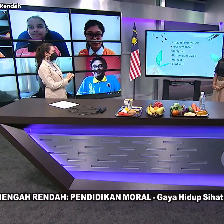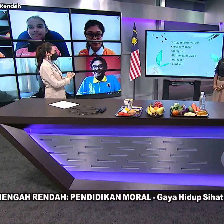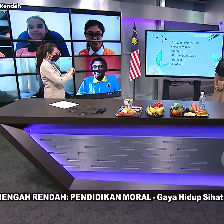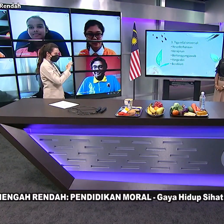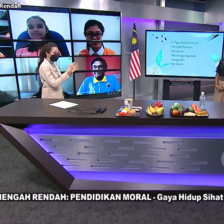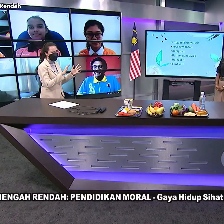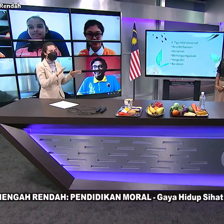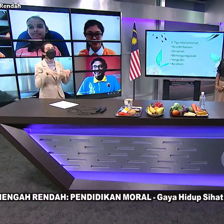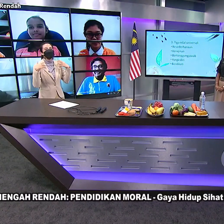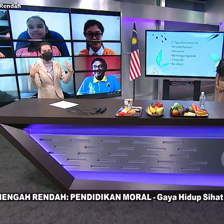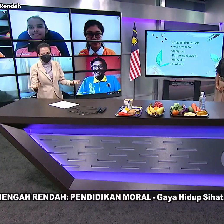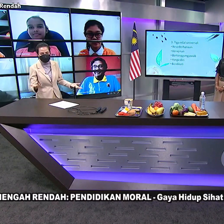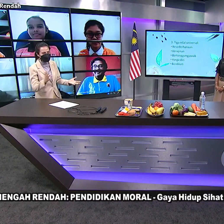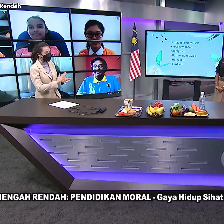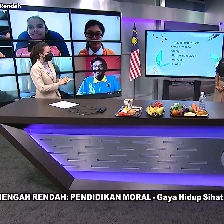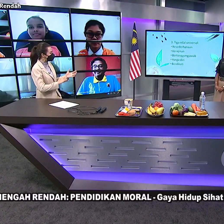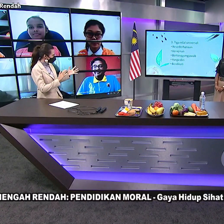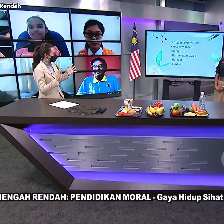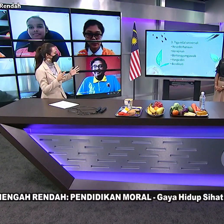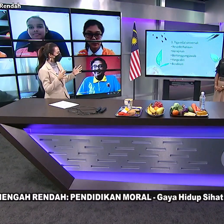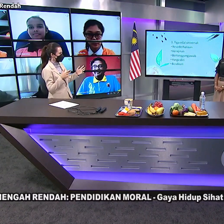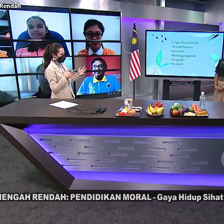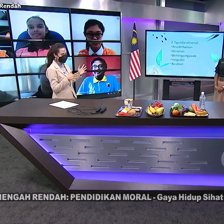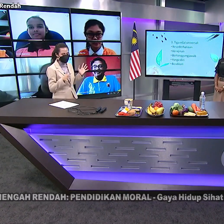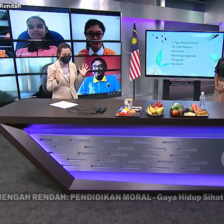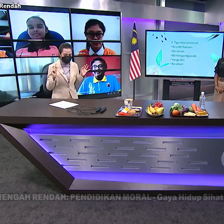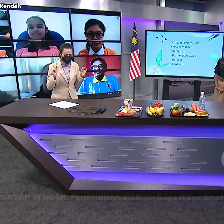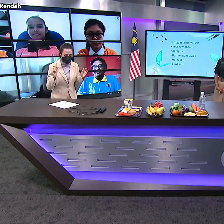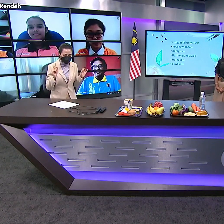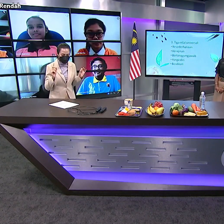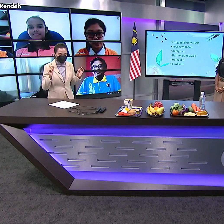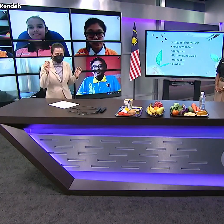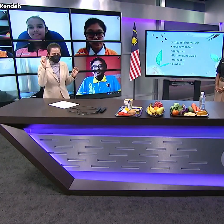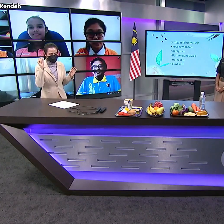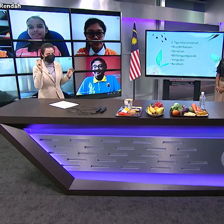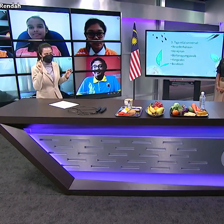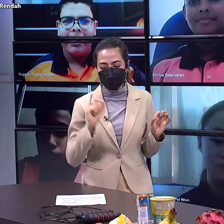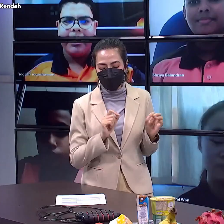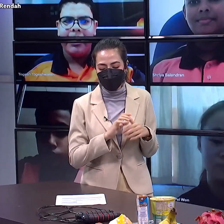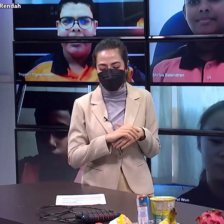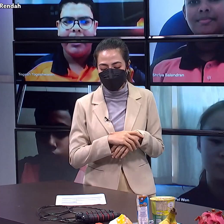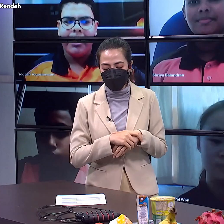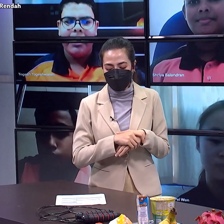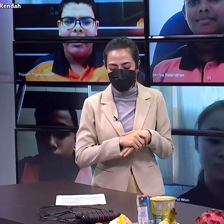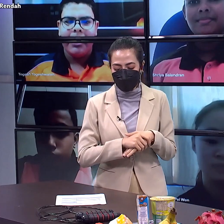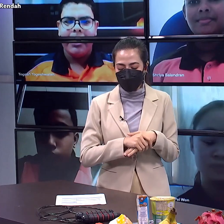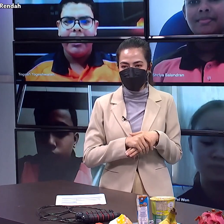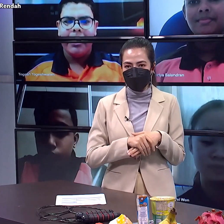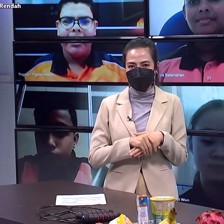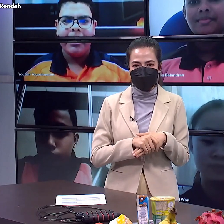sudi berkongsi ilmu dan info dengan kita hari ini berkenaan dengan mata pelajaran pendidikan moral, topiknya gaya hidup sihat dan